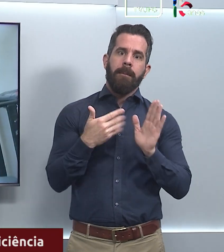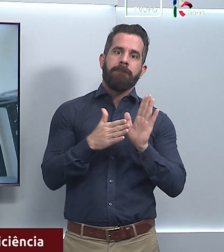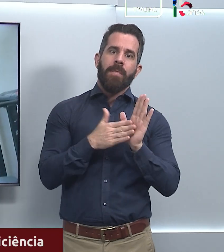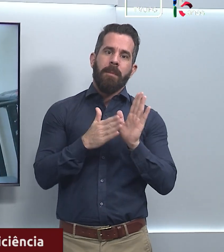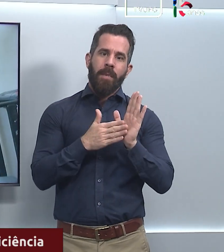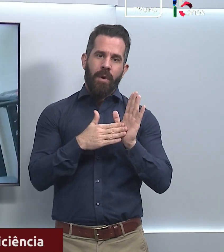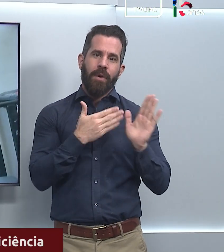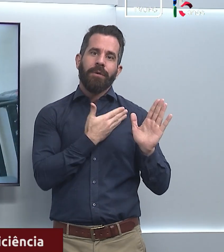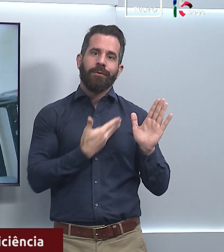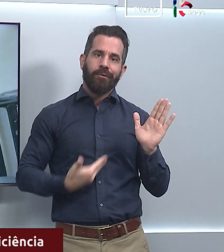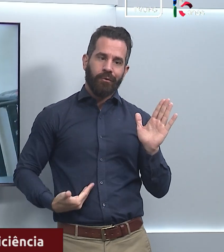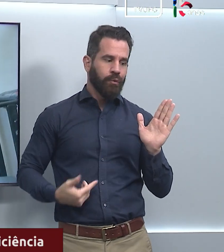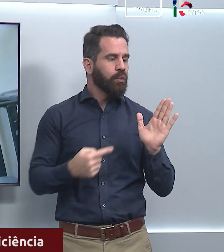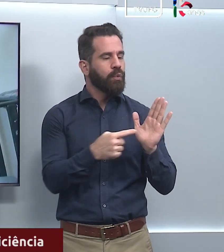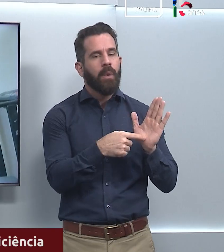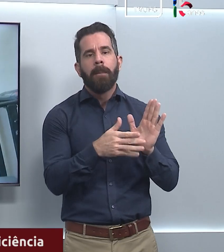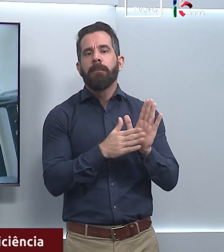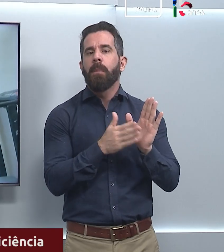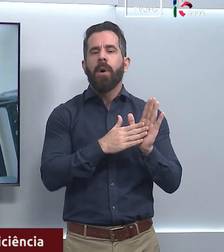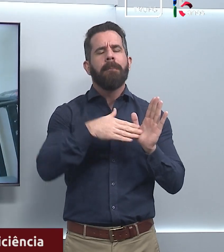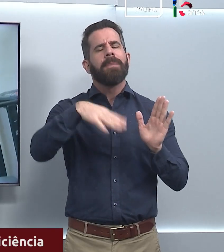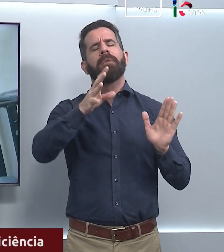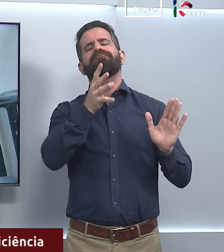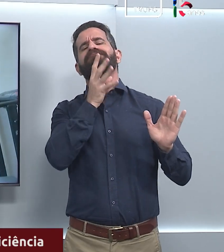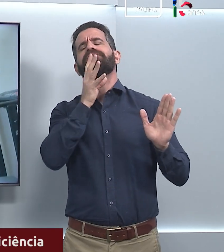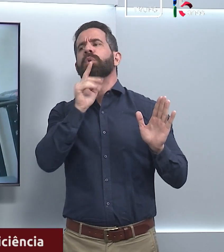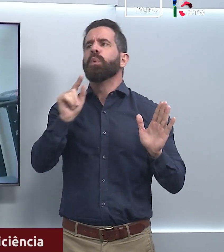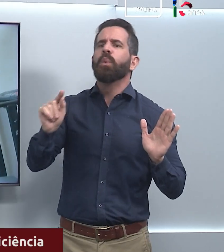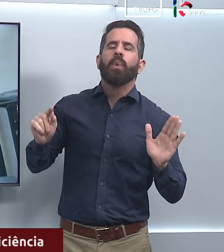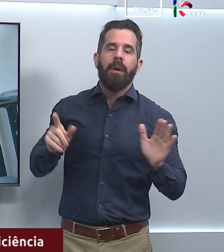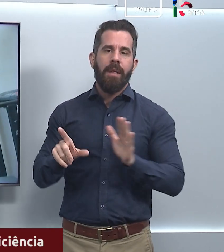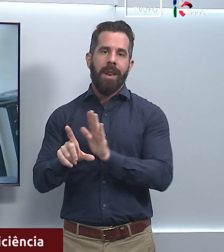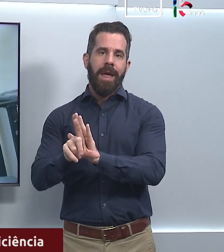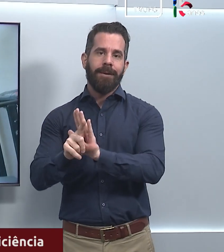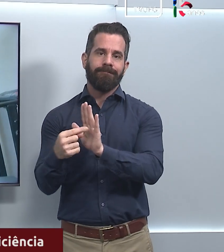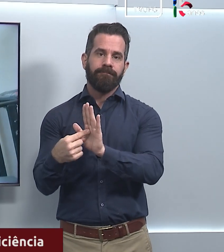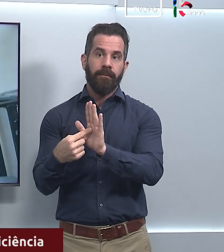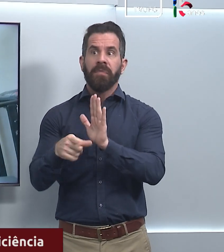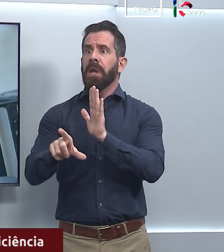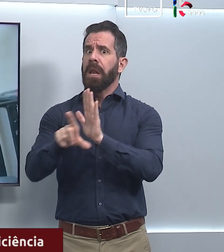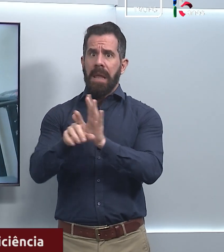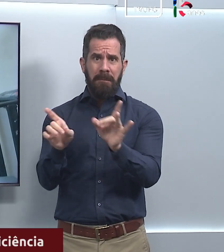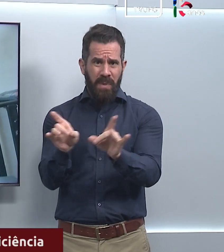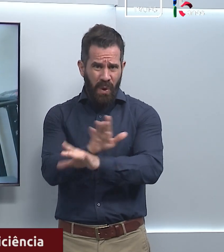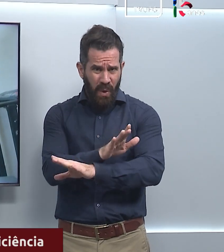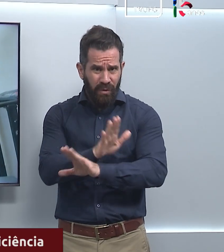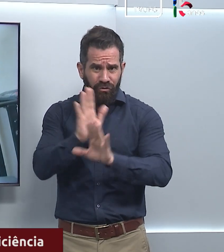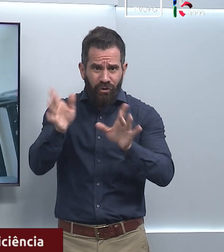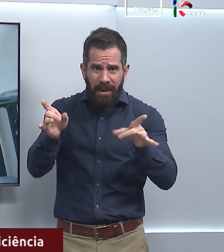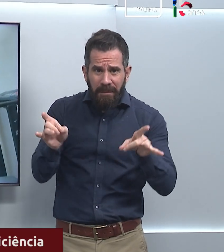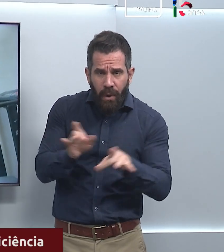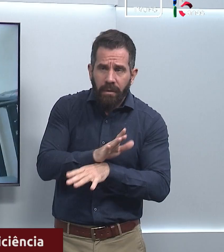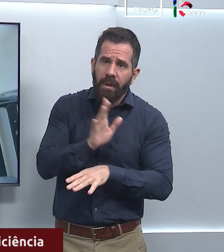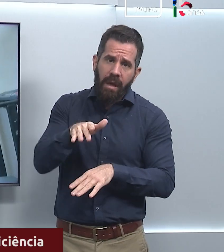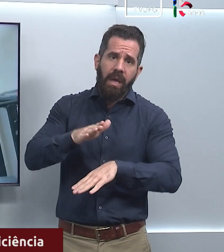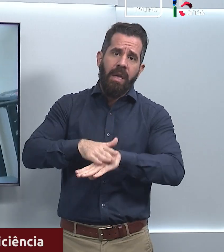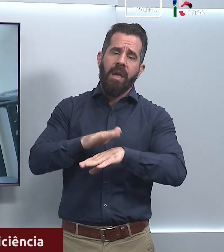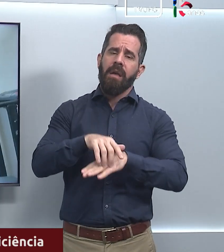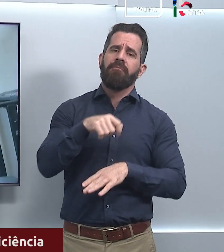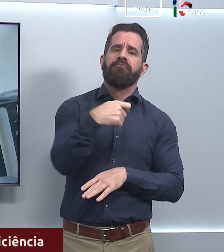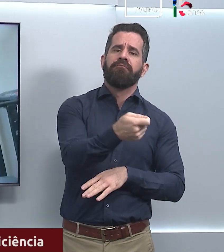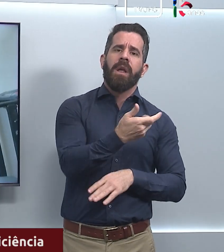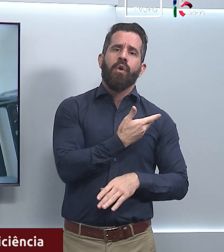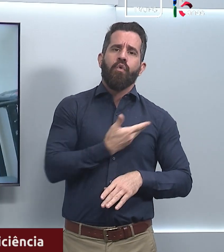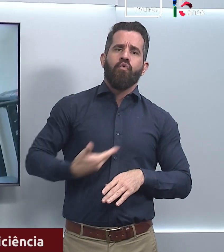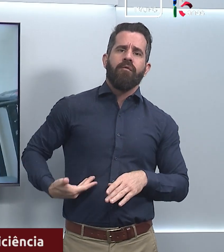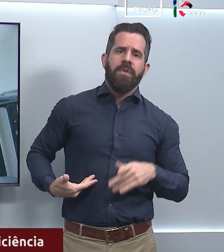são as leis. Então, as pessoas acham que fazer lei já é suficiente, é uma política pública, né? Mas a lei,